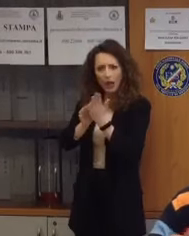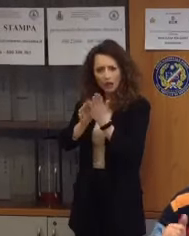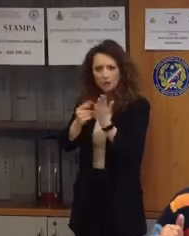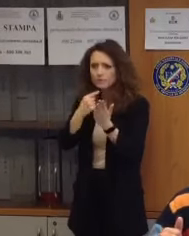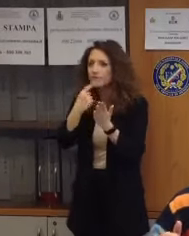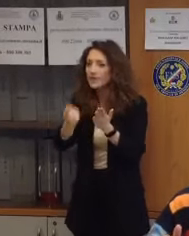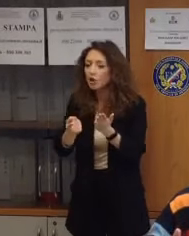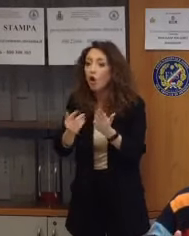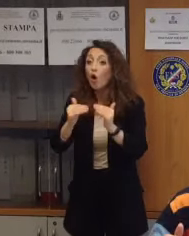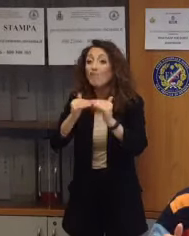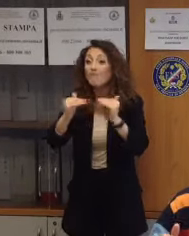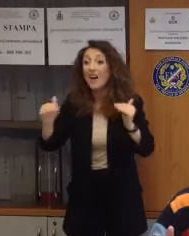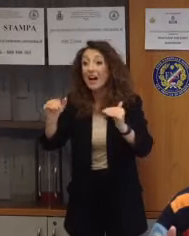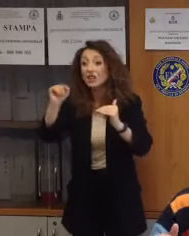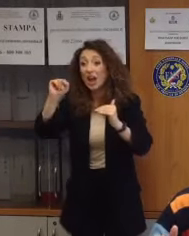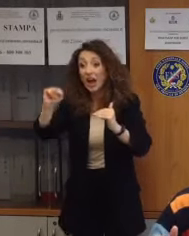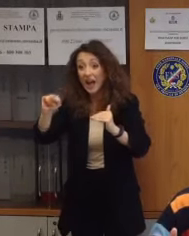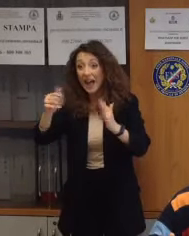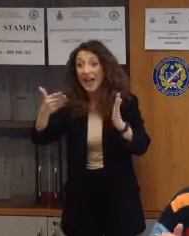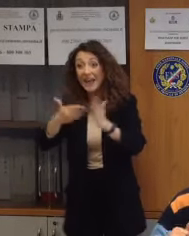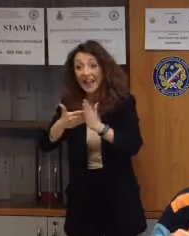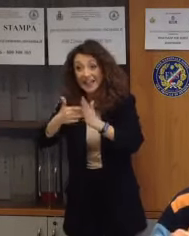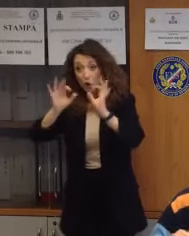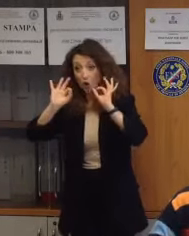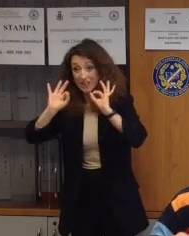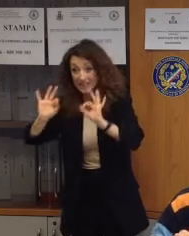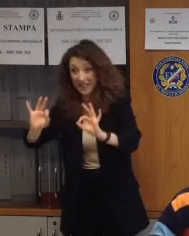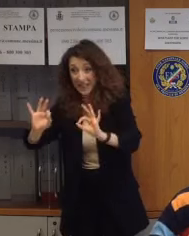ora è fascia A, nessun reddito dichiarato,